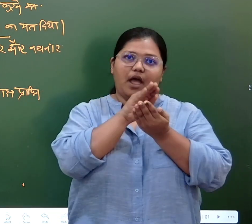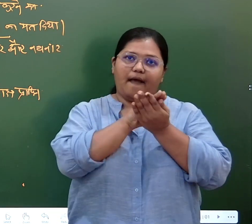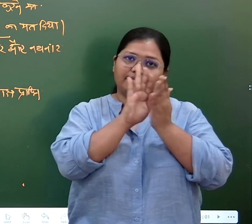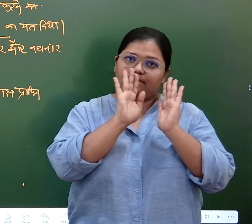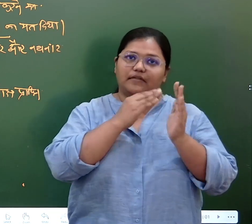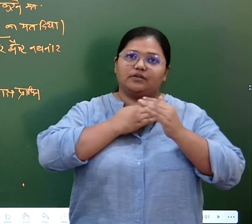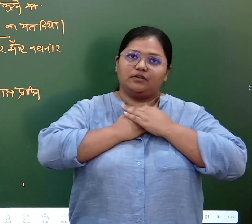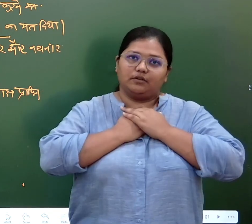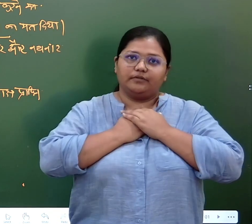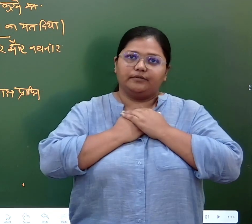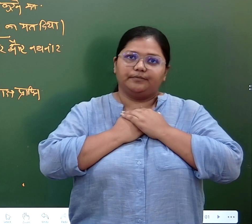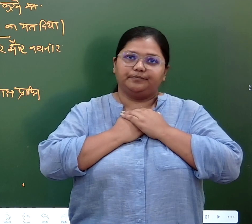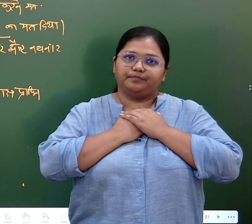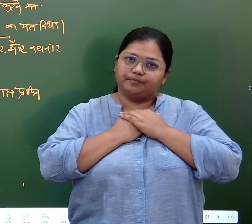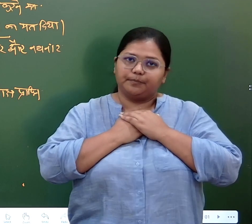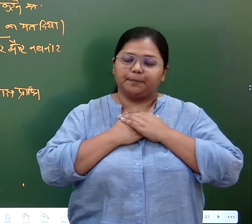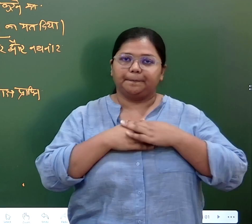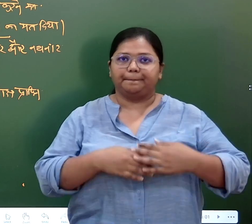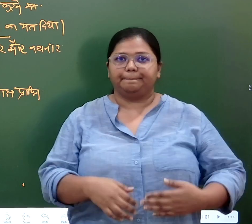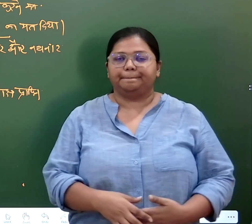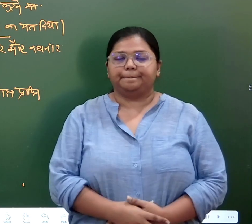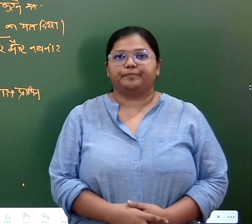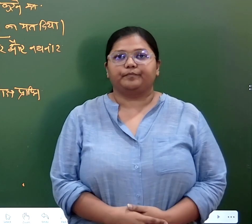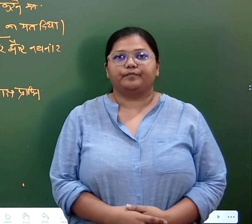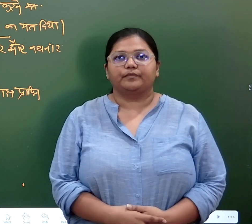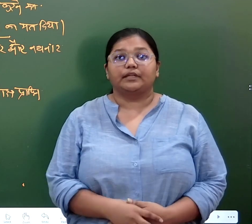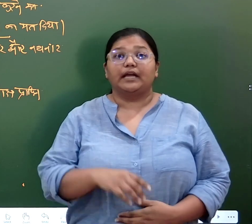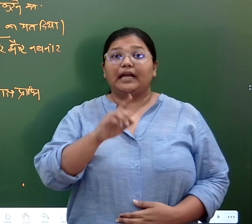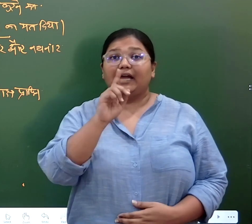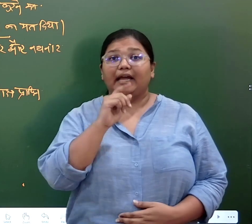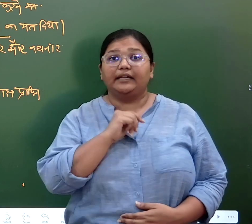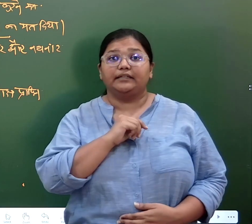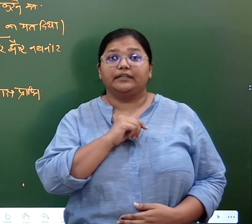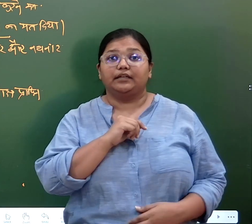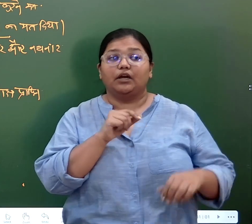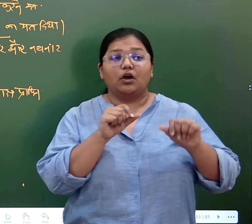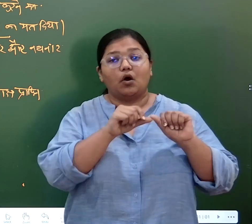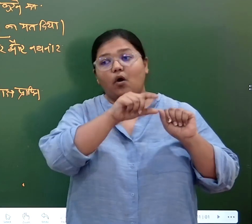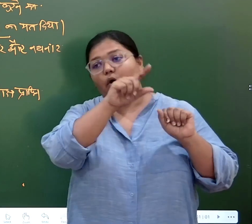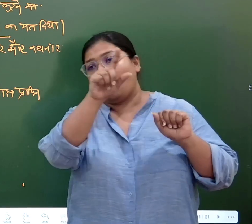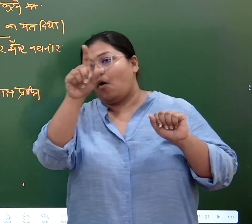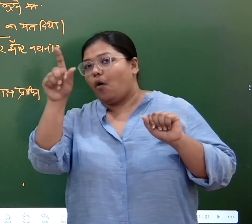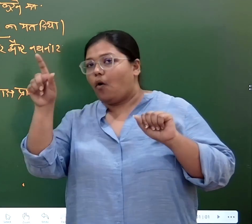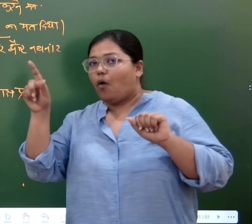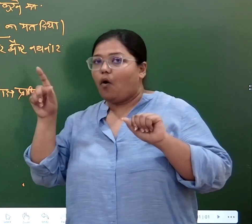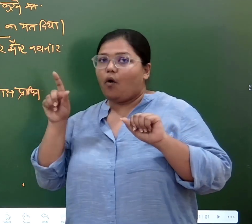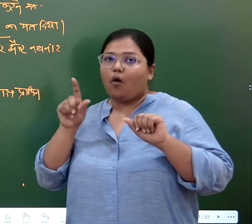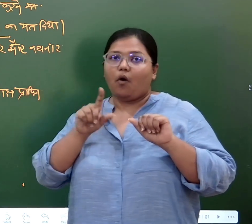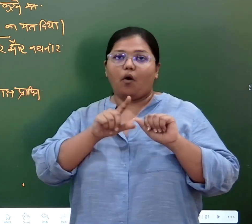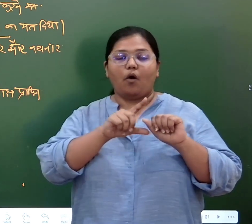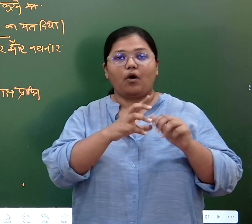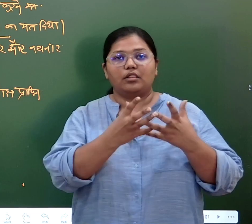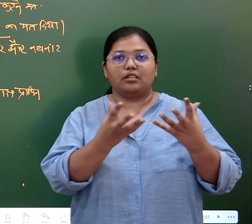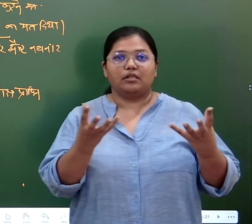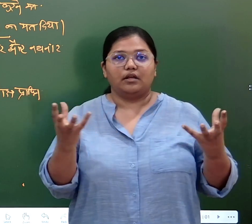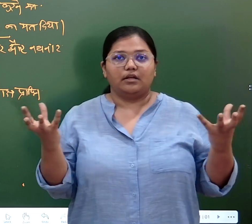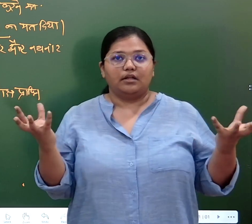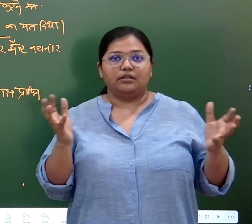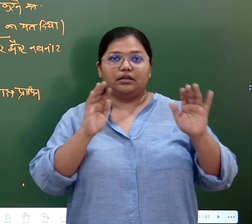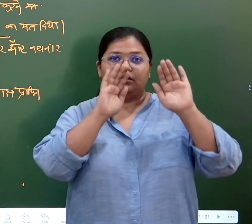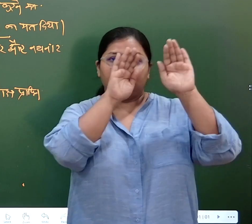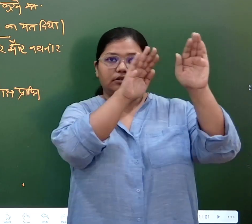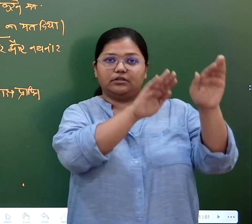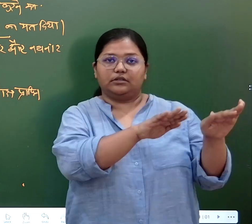शेष जो है उन सब पर निर्भर है, मतलब शेष जो है उस पर निर्भर है, शेष जो है उस पर निर्भर